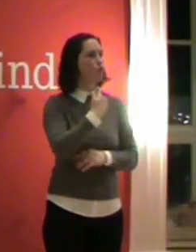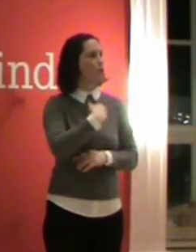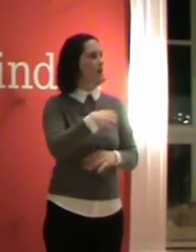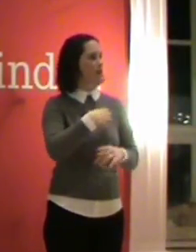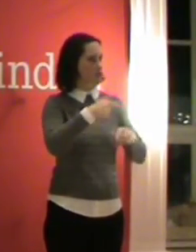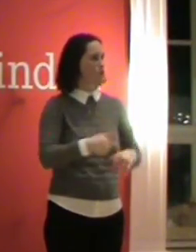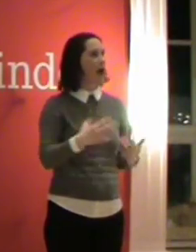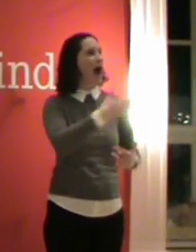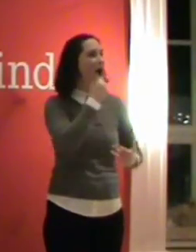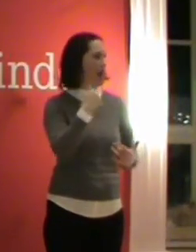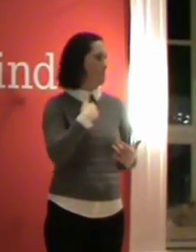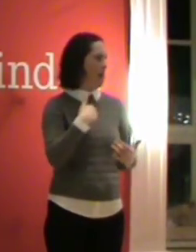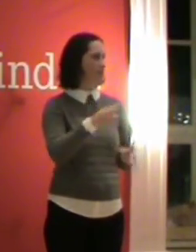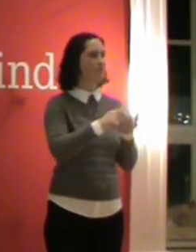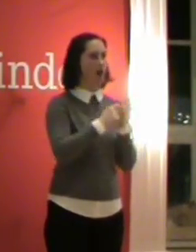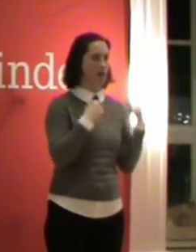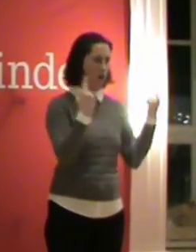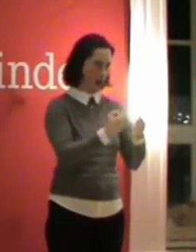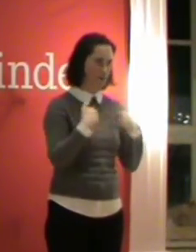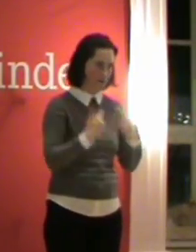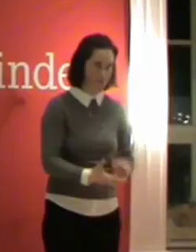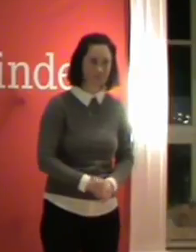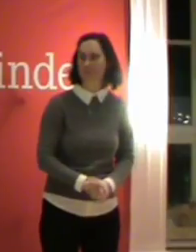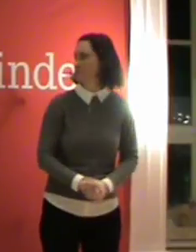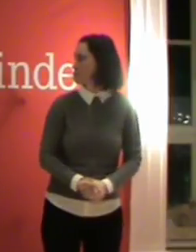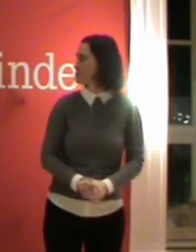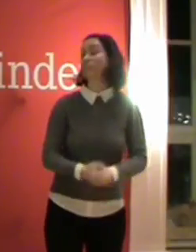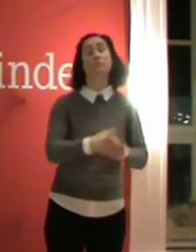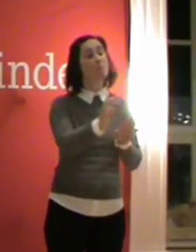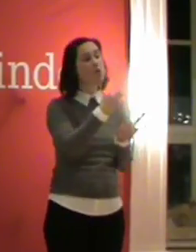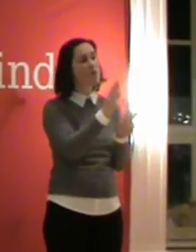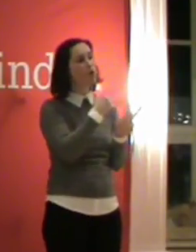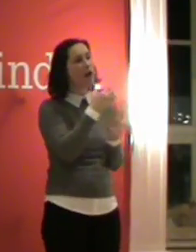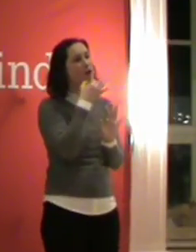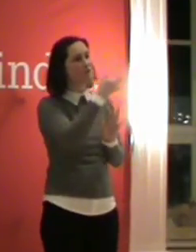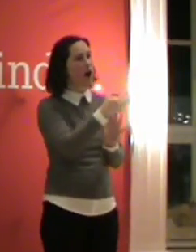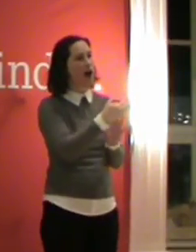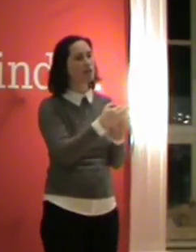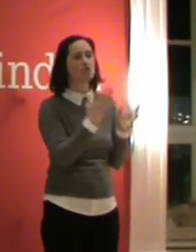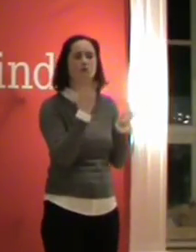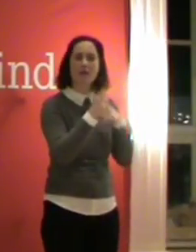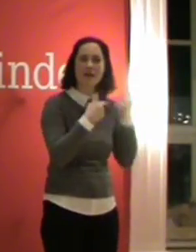sehr viele Jahre in meinem Wahlkreis. Bevor ich dir die Frage stelle, die ich dir schon immer mal